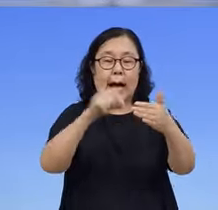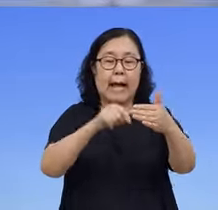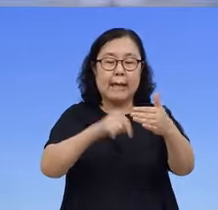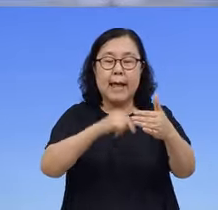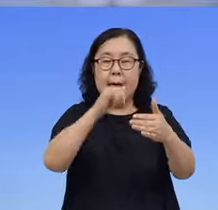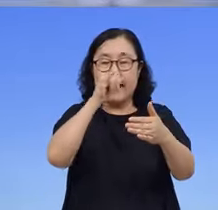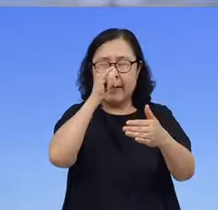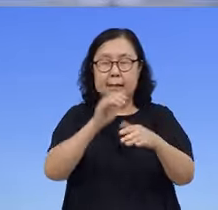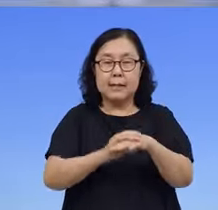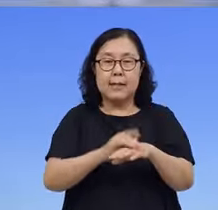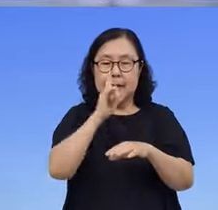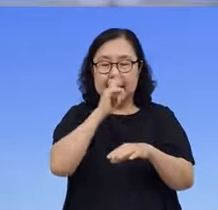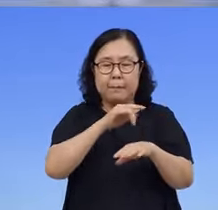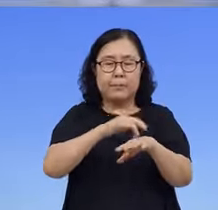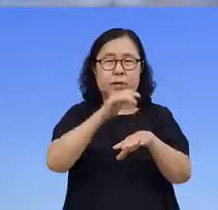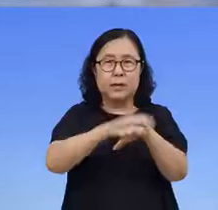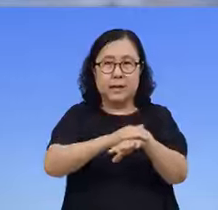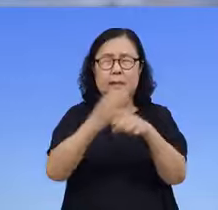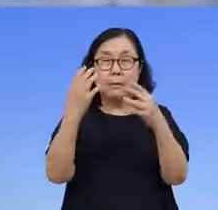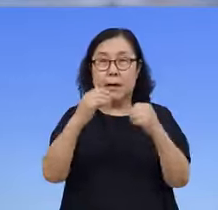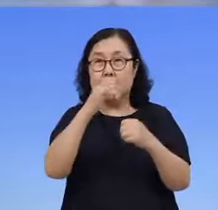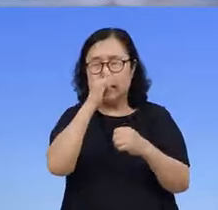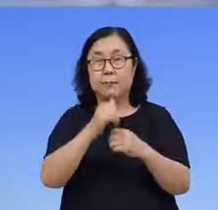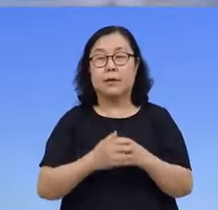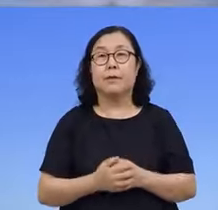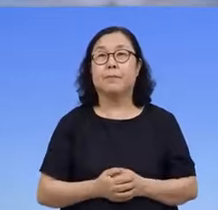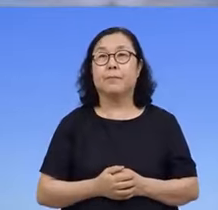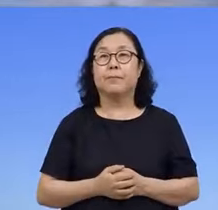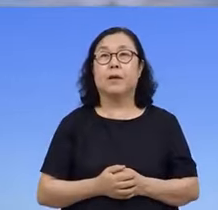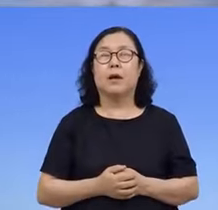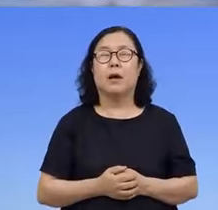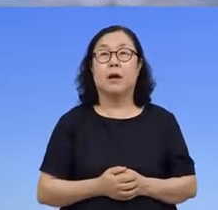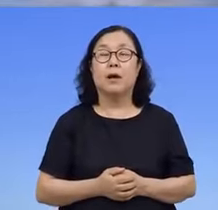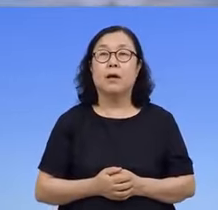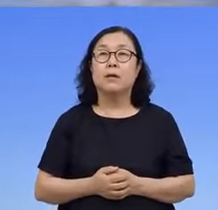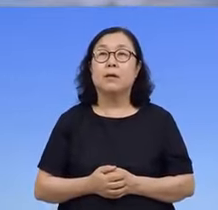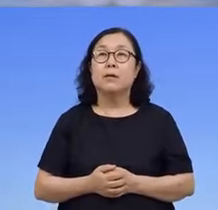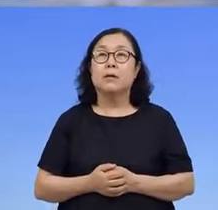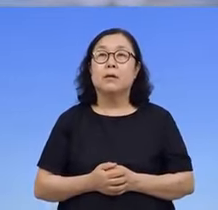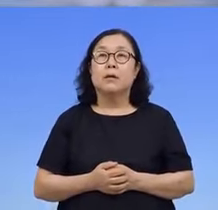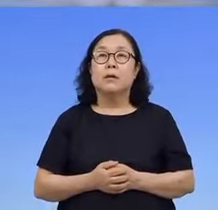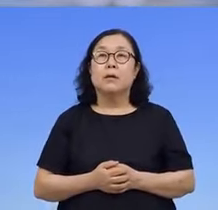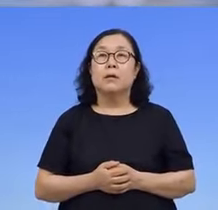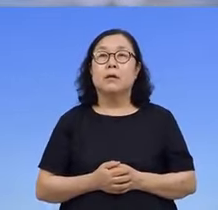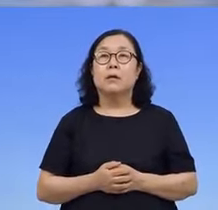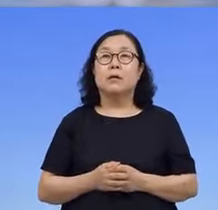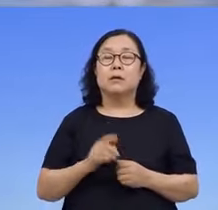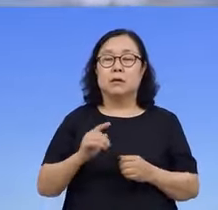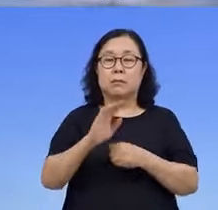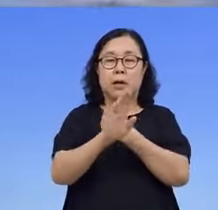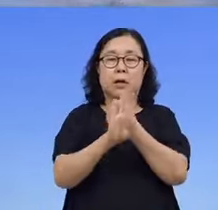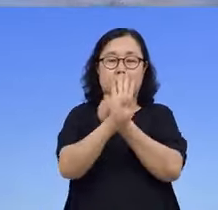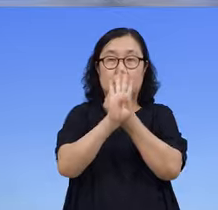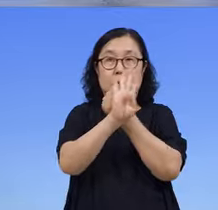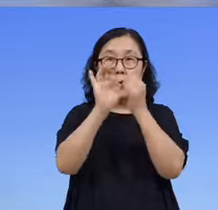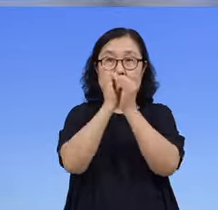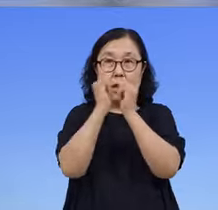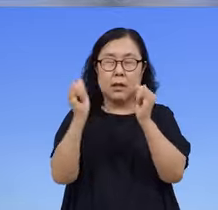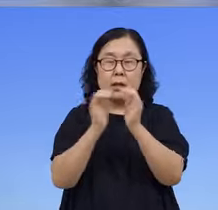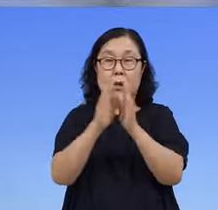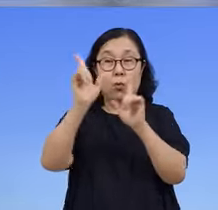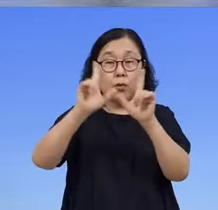것도 많지만 그 불필요한 것들도 굉장히 많습니다. 지금 오늘 바리새인들이 본문에서